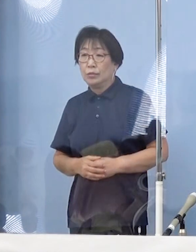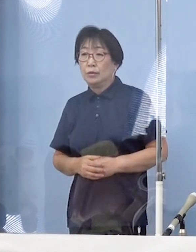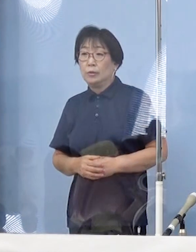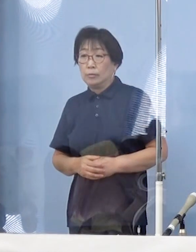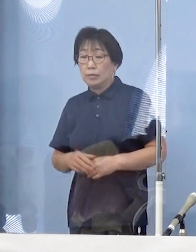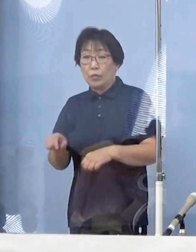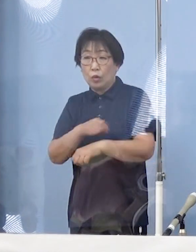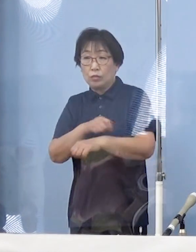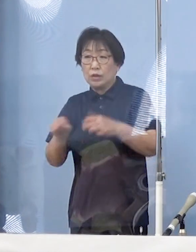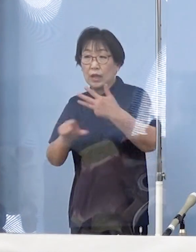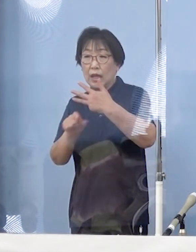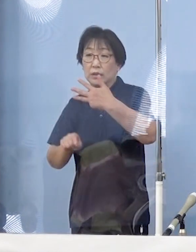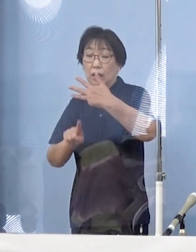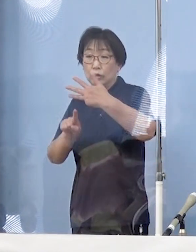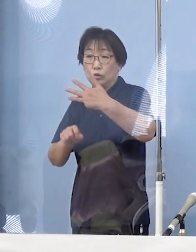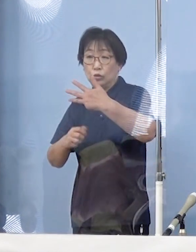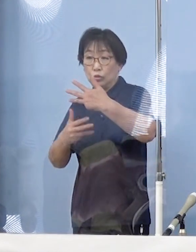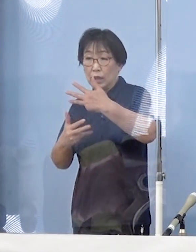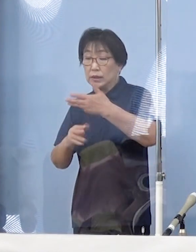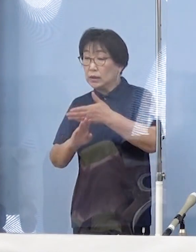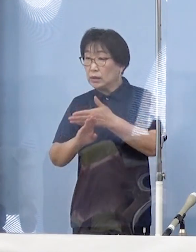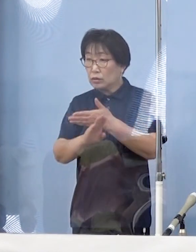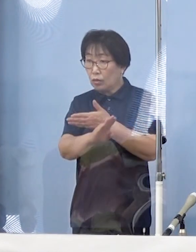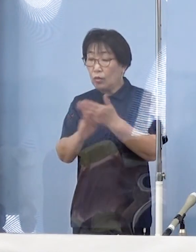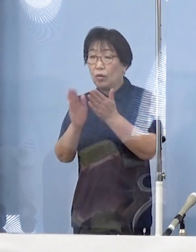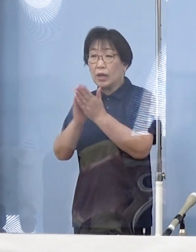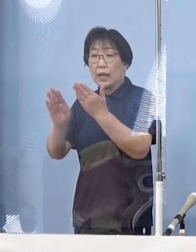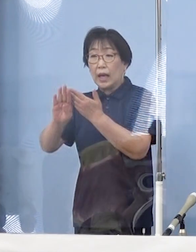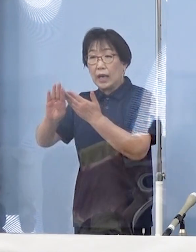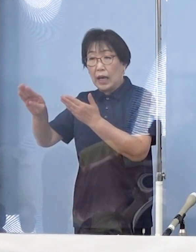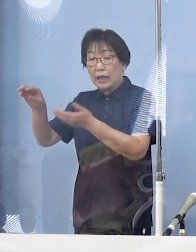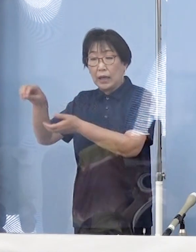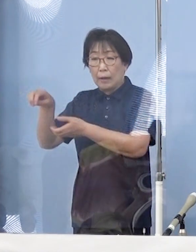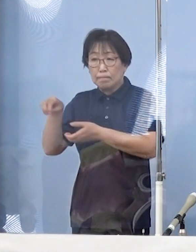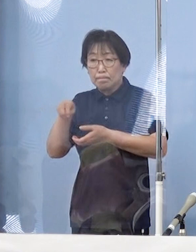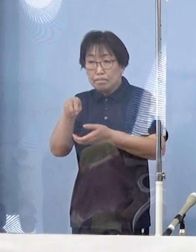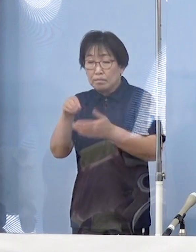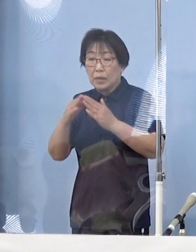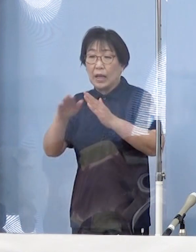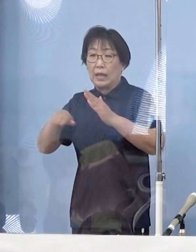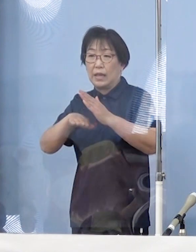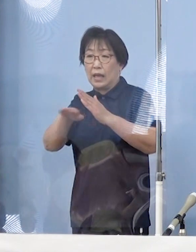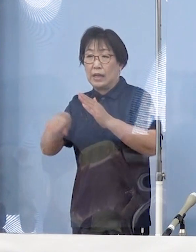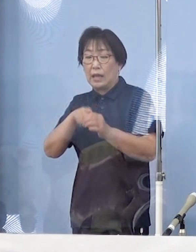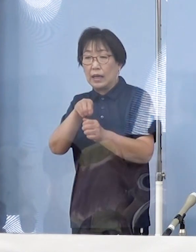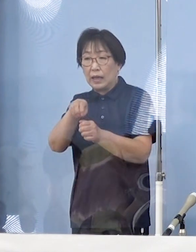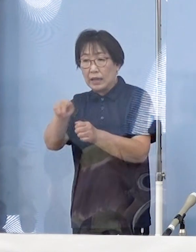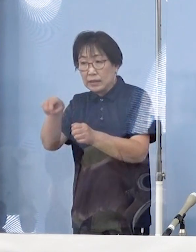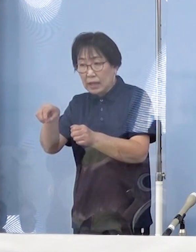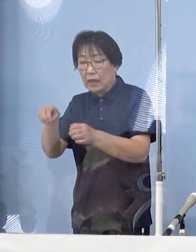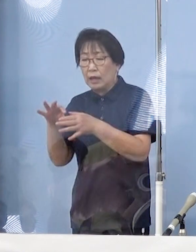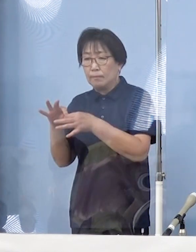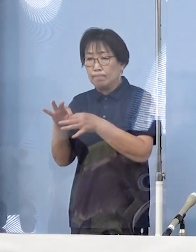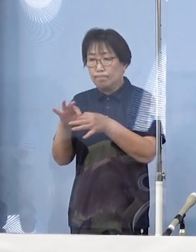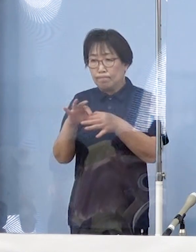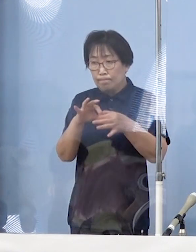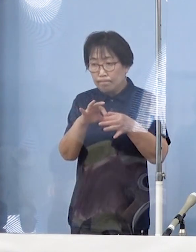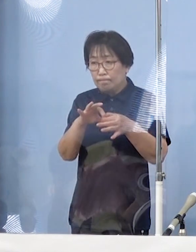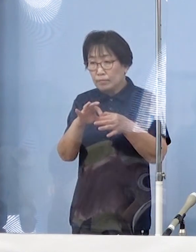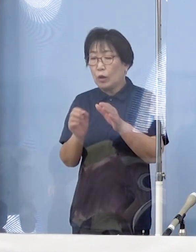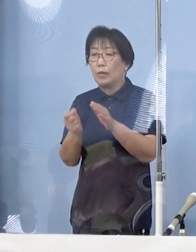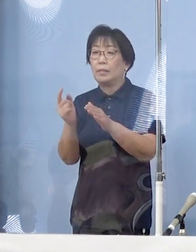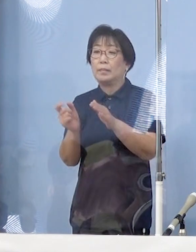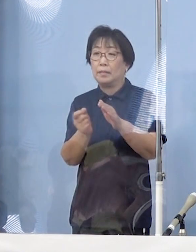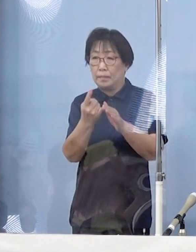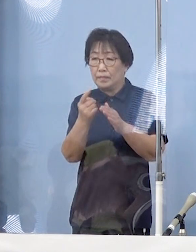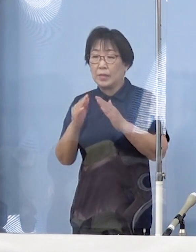特に8月18日以降は、県外由来の家庭内感染が連日確認されております。家庭